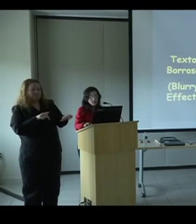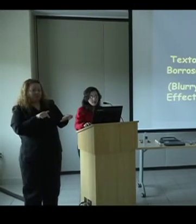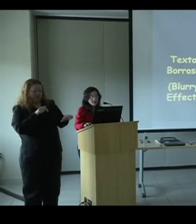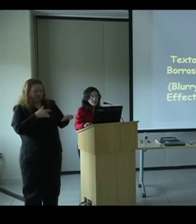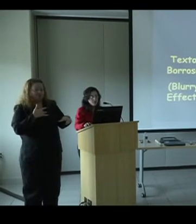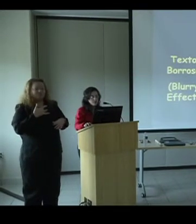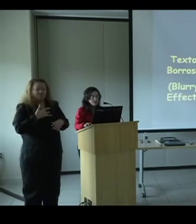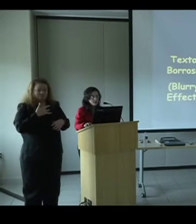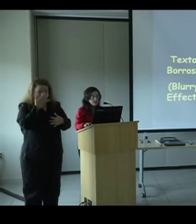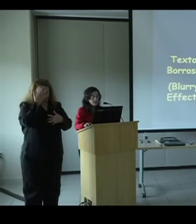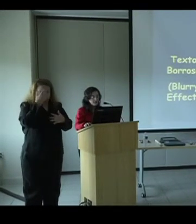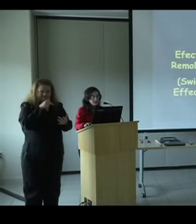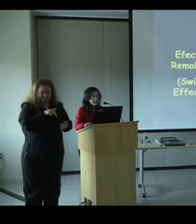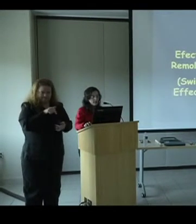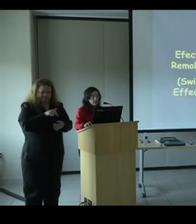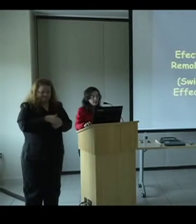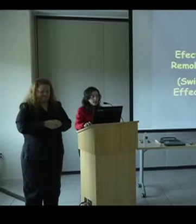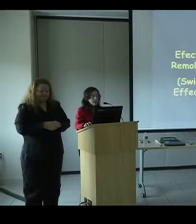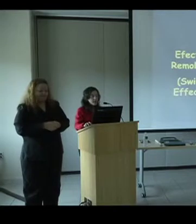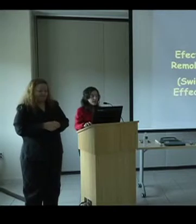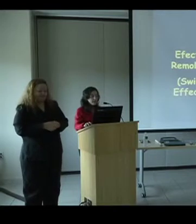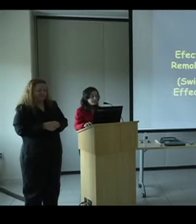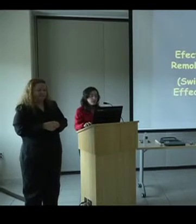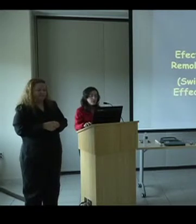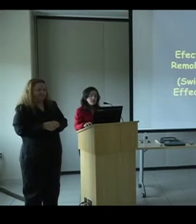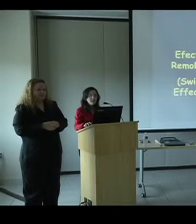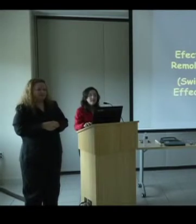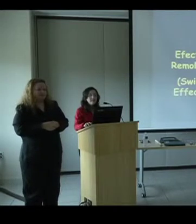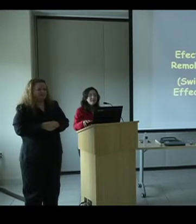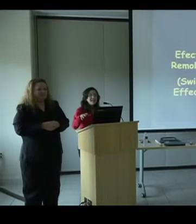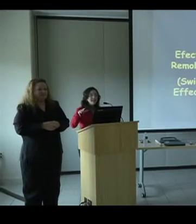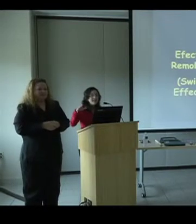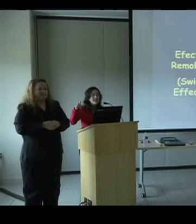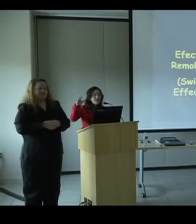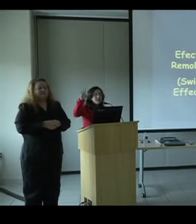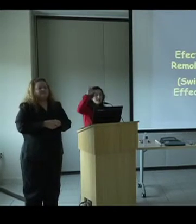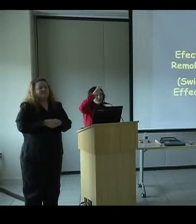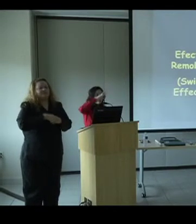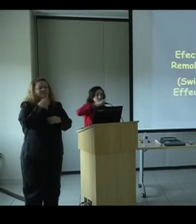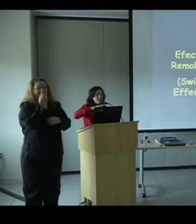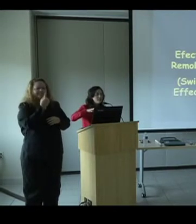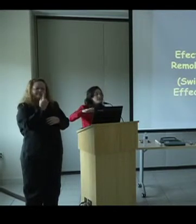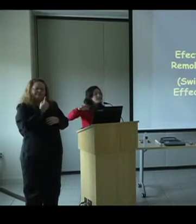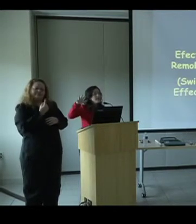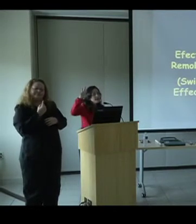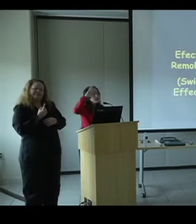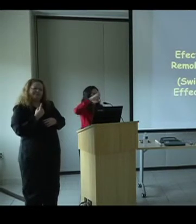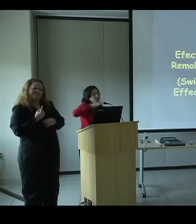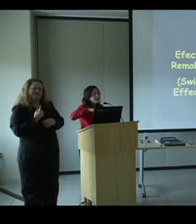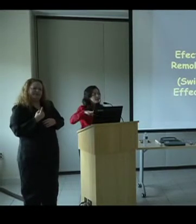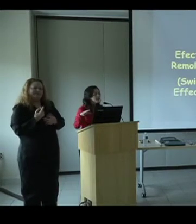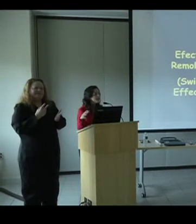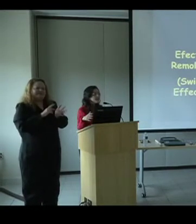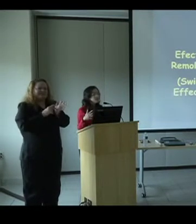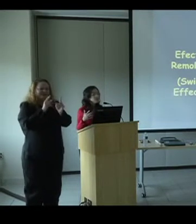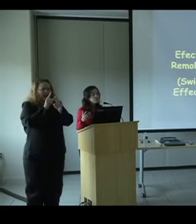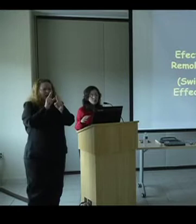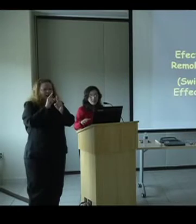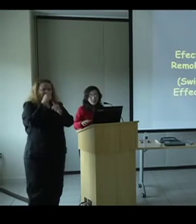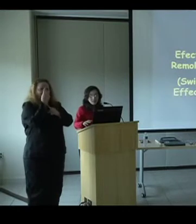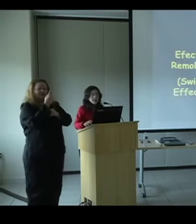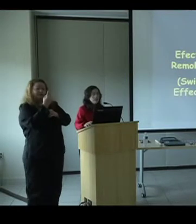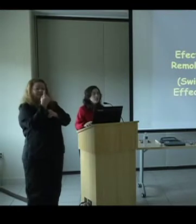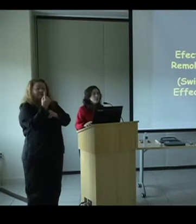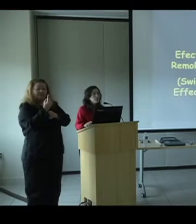esos son los síntomas de esta condición el efecto remolino es que las letras van a darles como vuelta y a veces